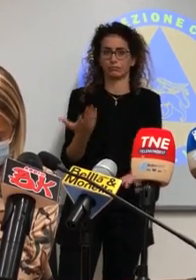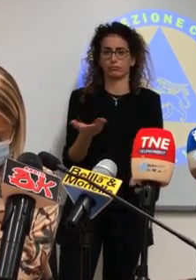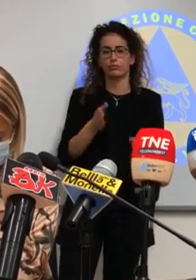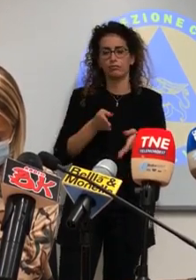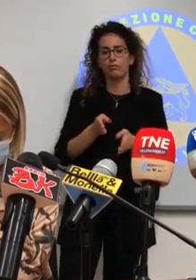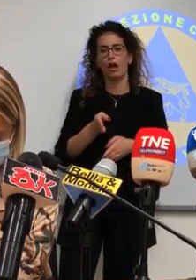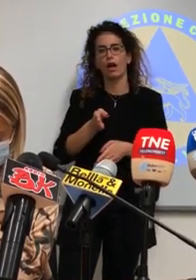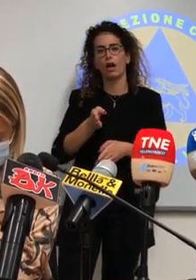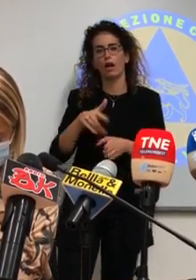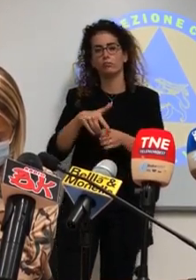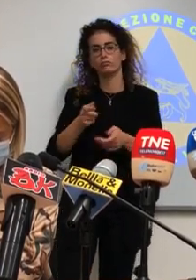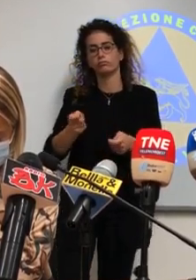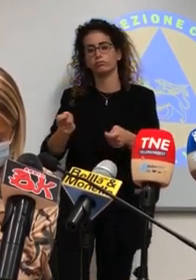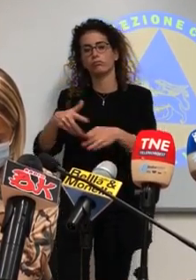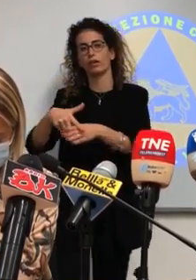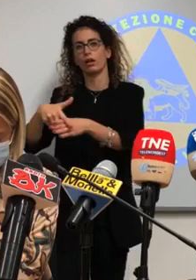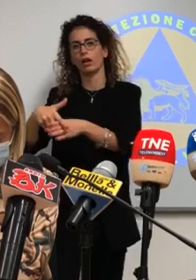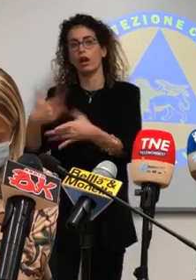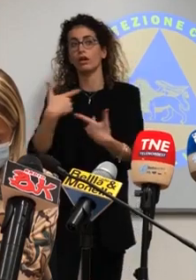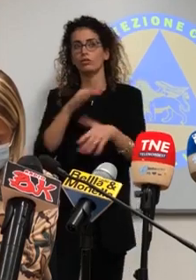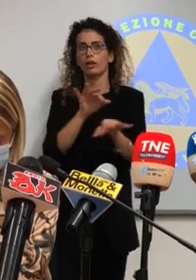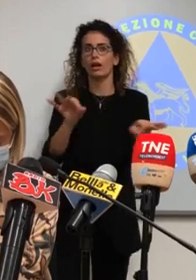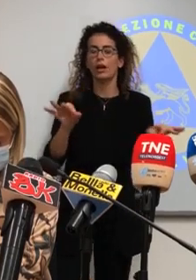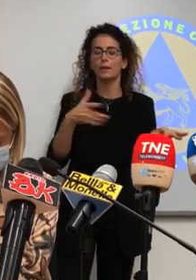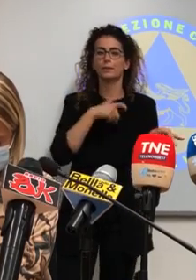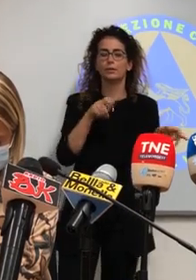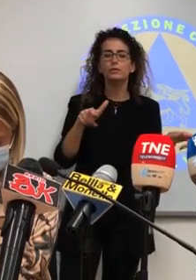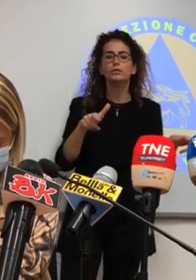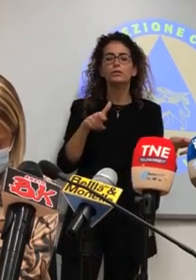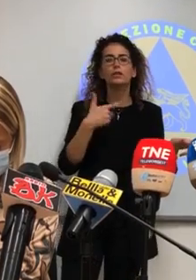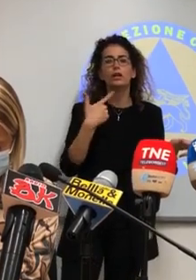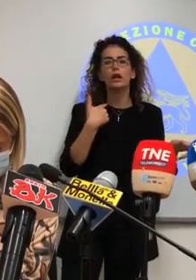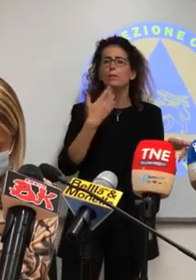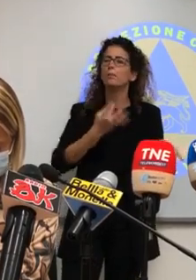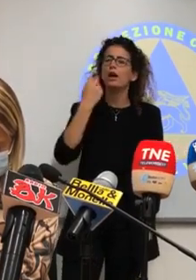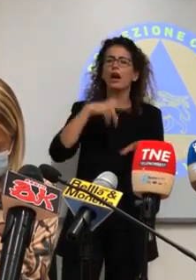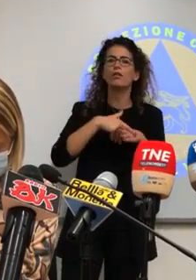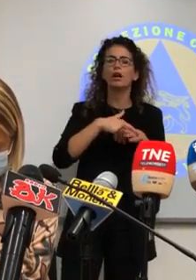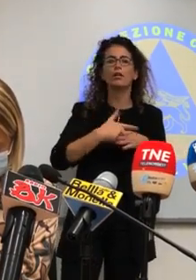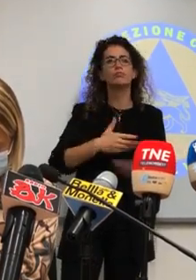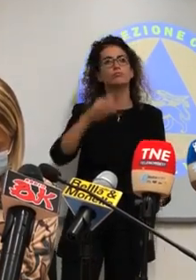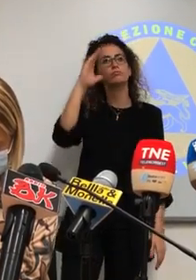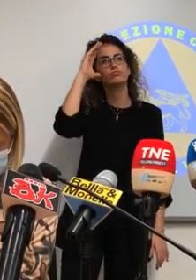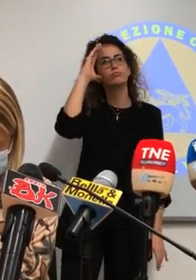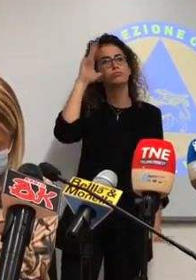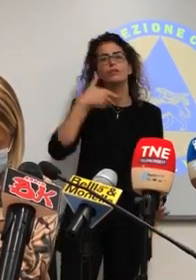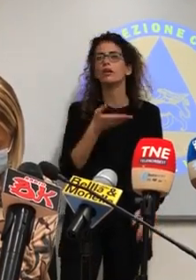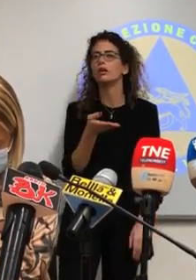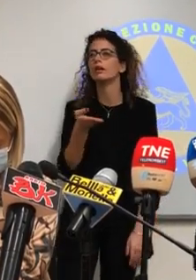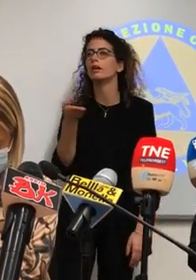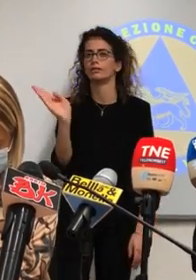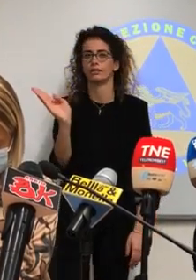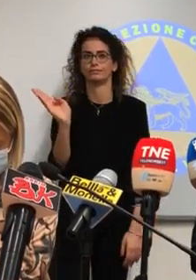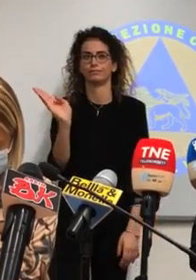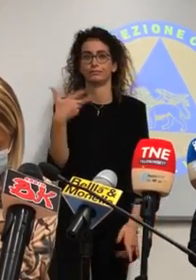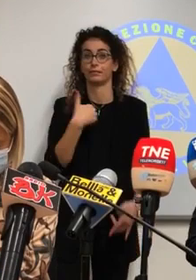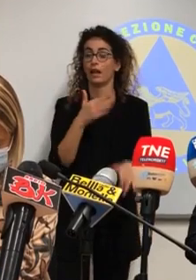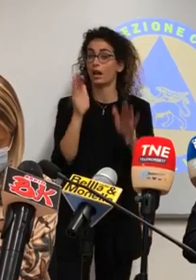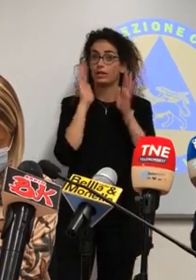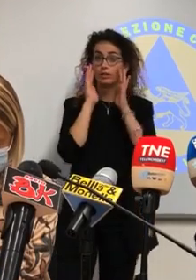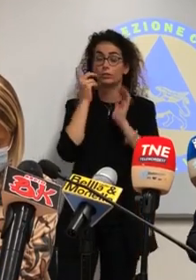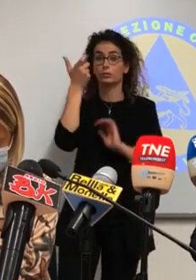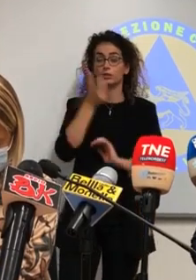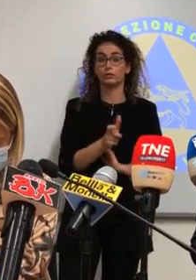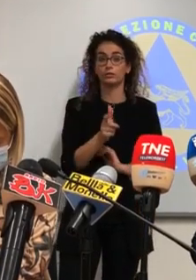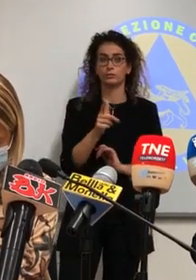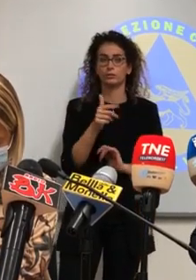E a volte c'è qualcuno che ragiona come un cavallo, ascolta e va. Quindi dobbiamo stare attenti, perché poi c'è una responsabilità anche, non so,